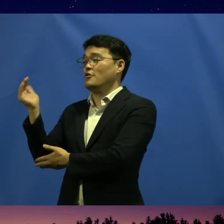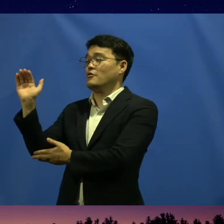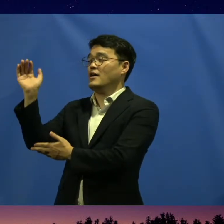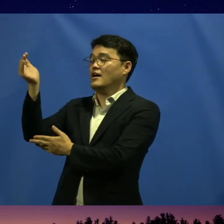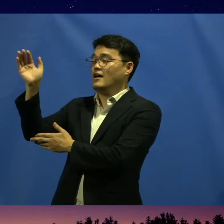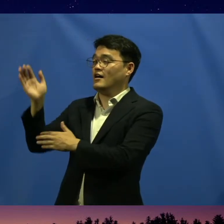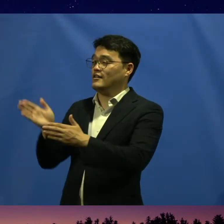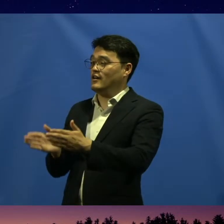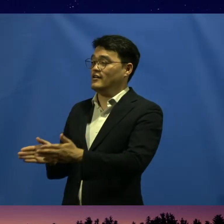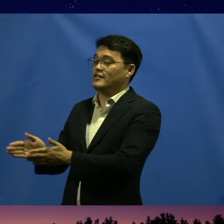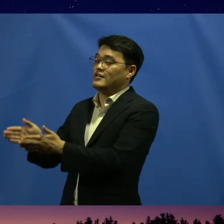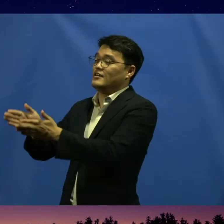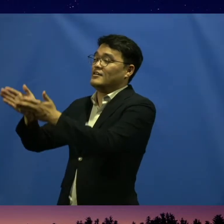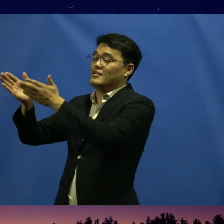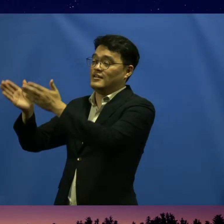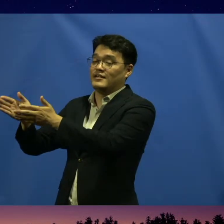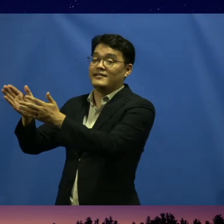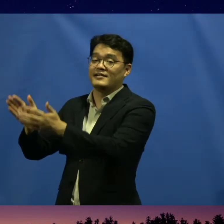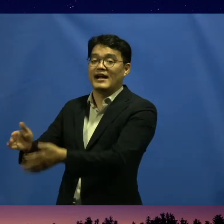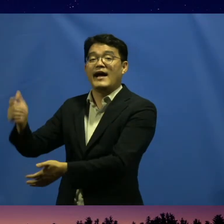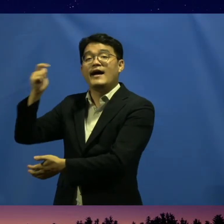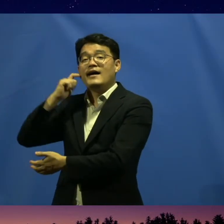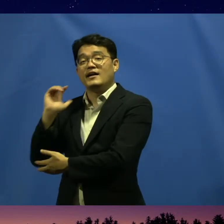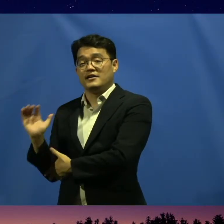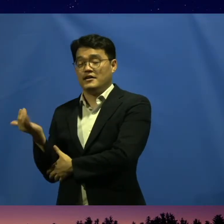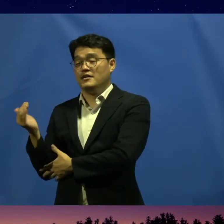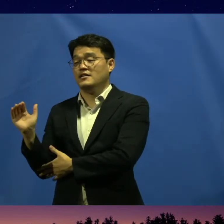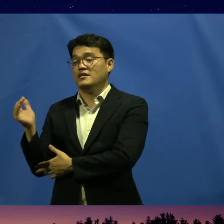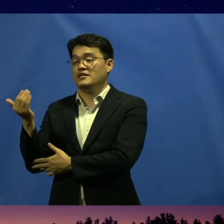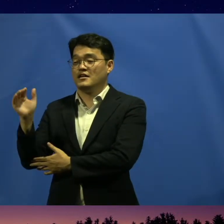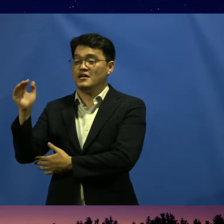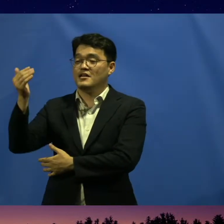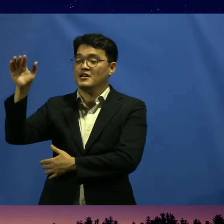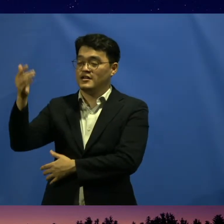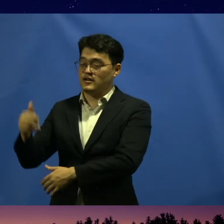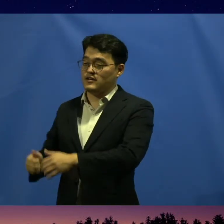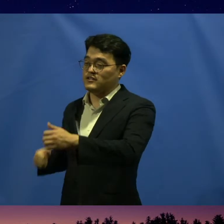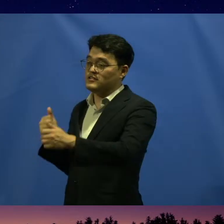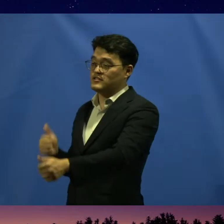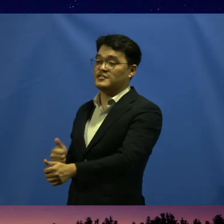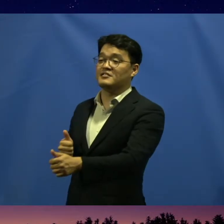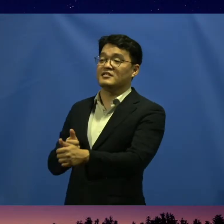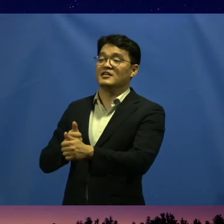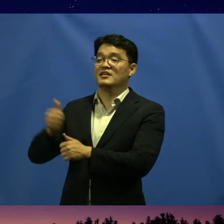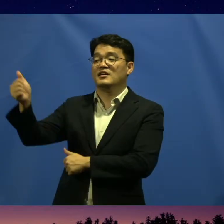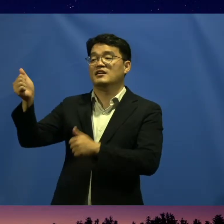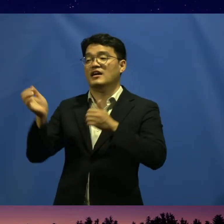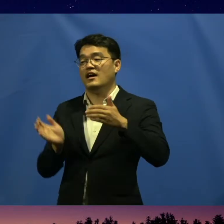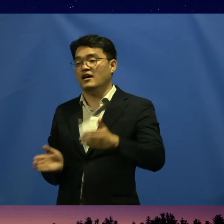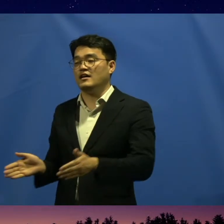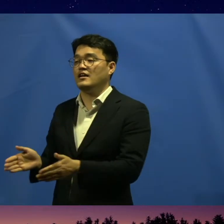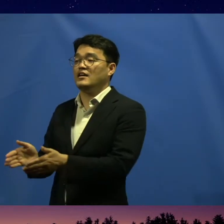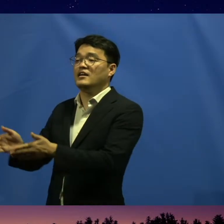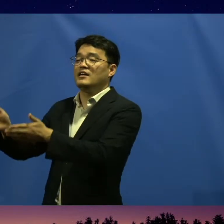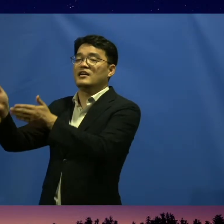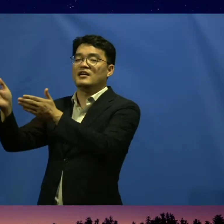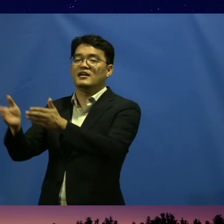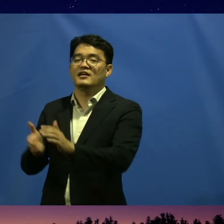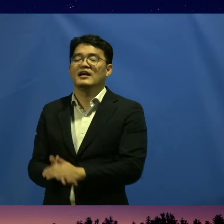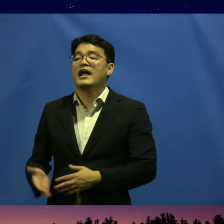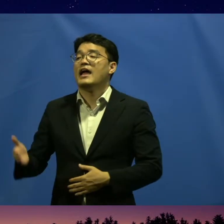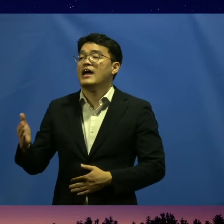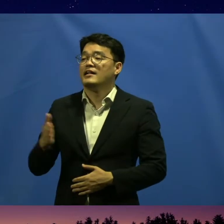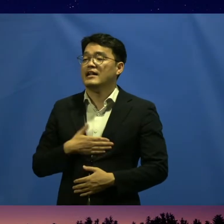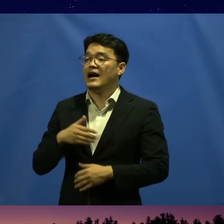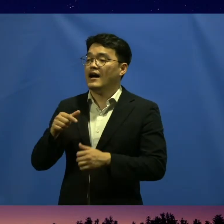이길은 영광의 길 이 길은 승리의